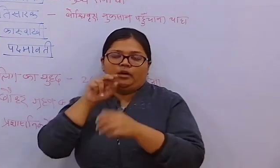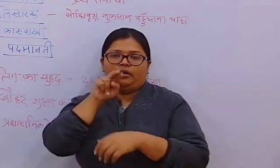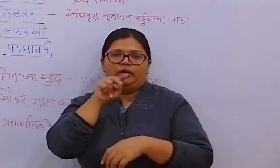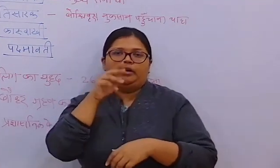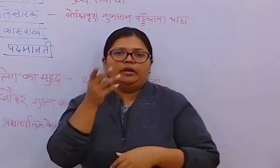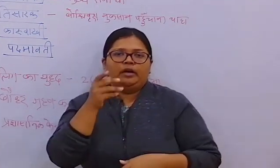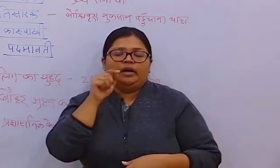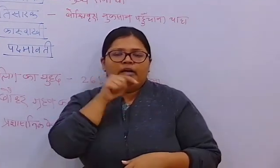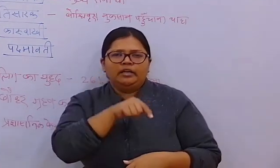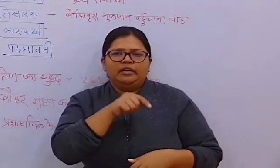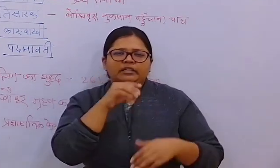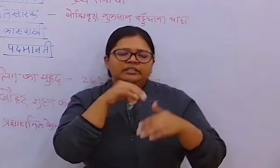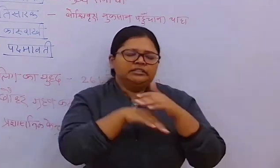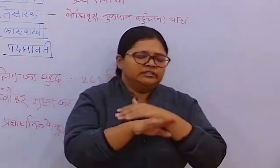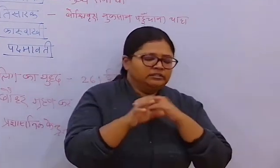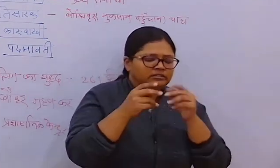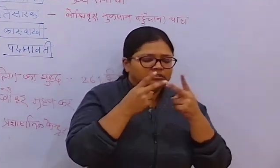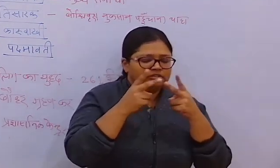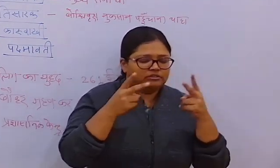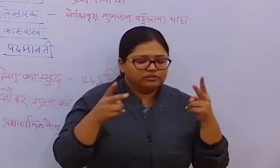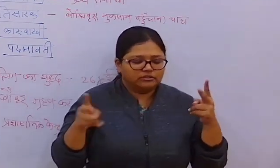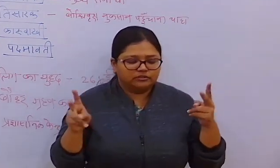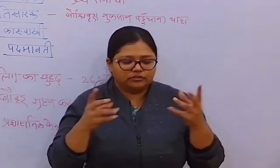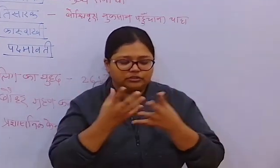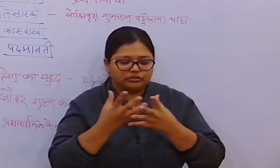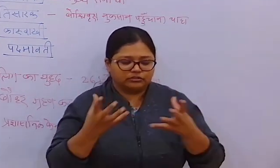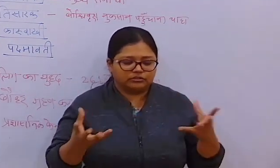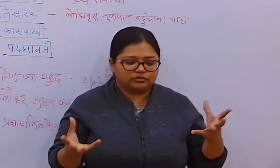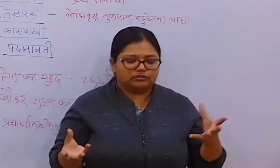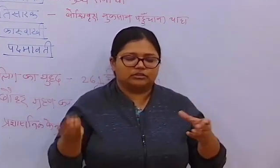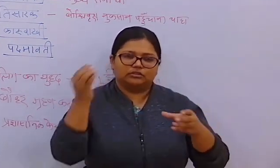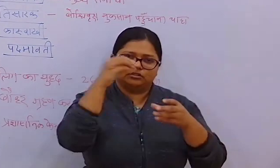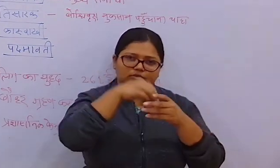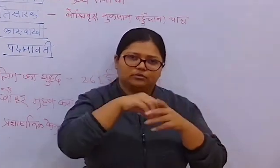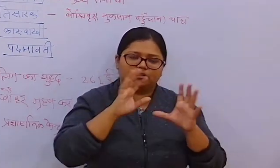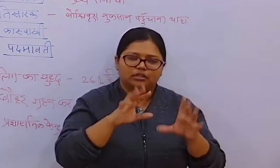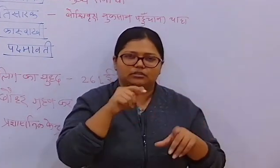दिया गया था, ठीक है। चलो